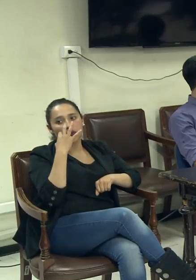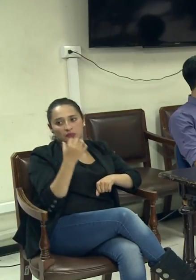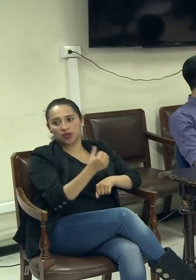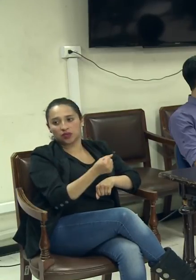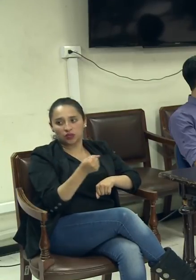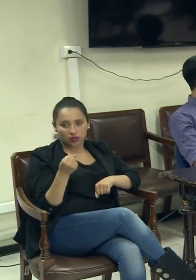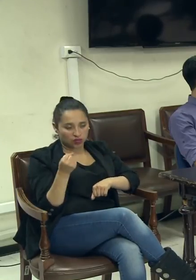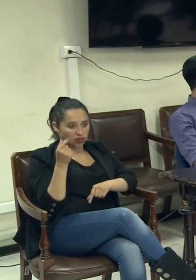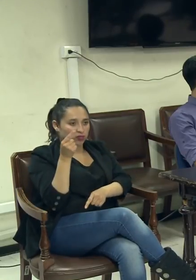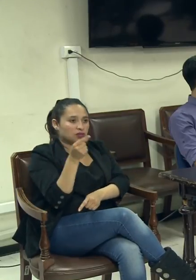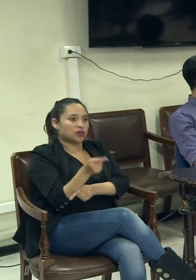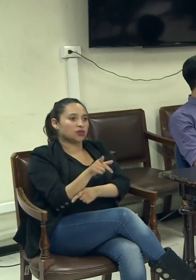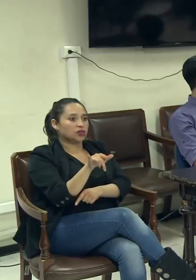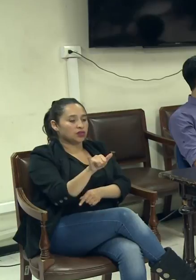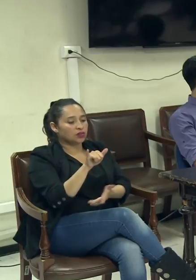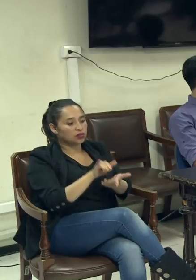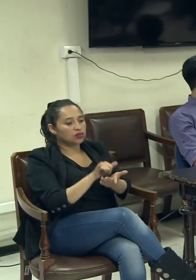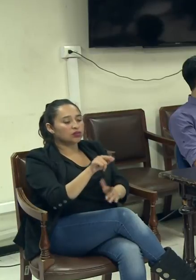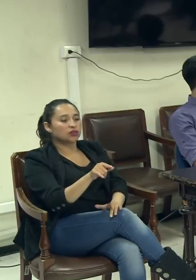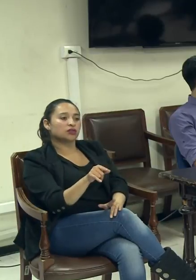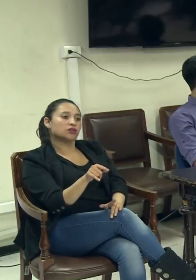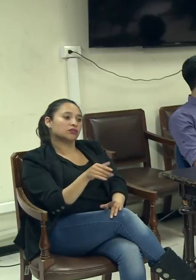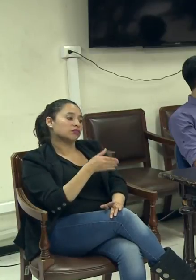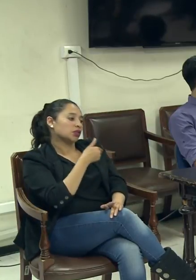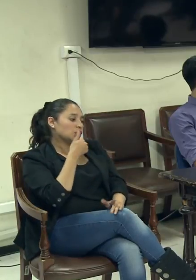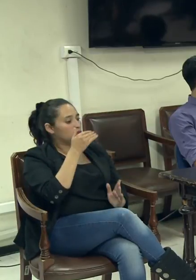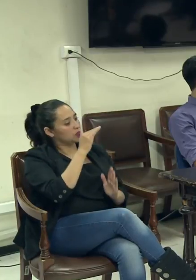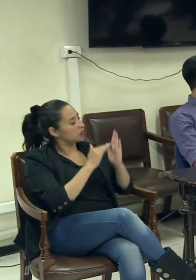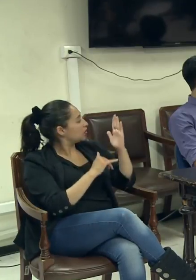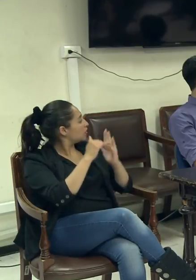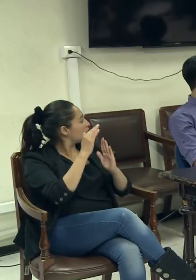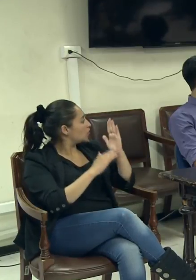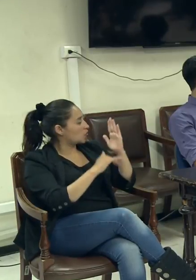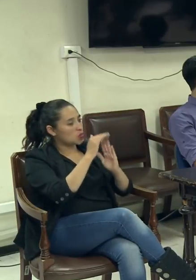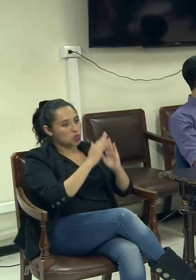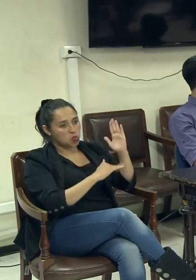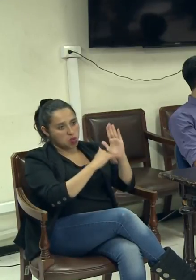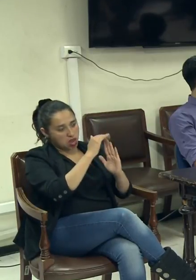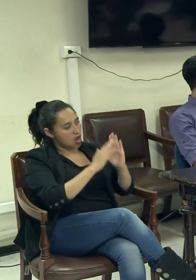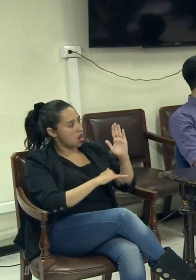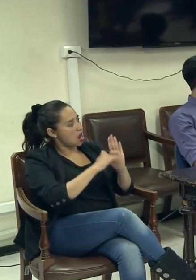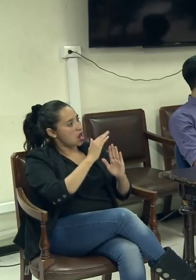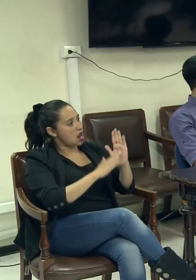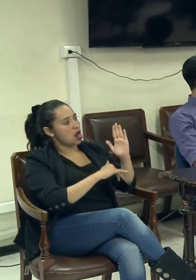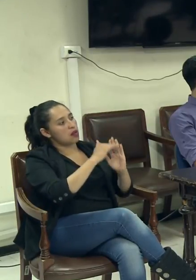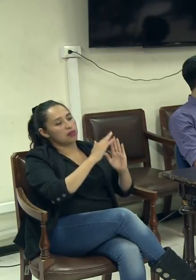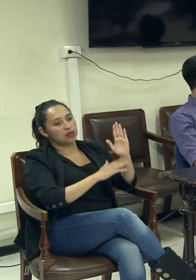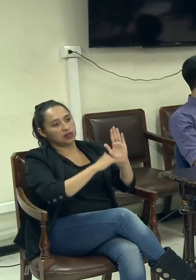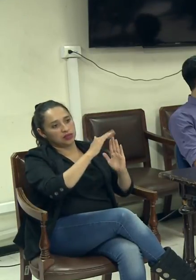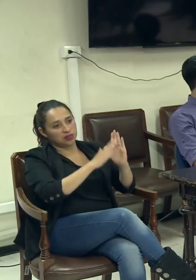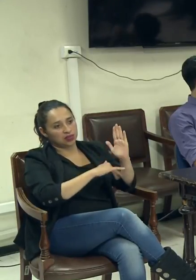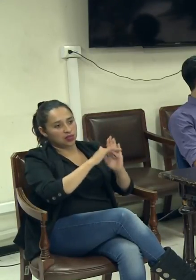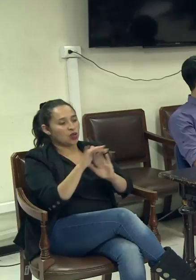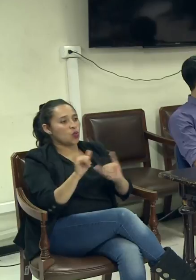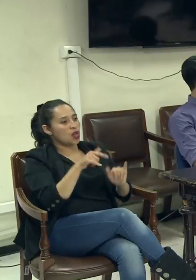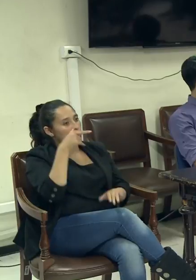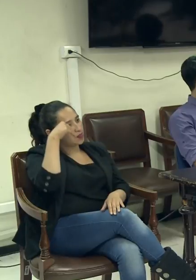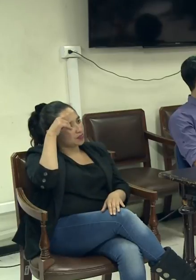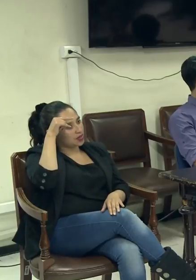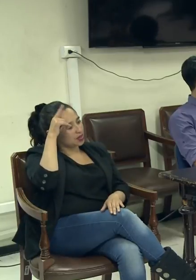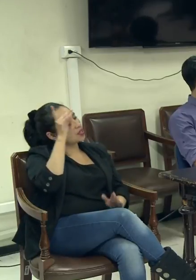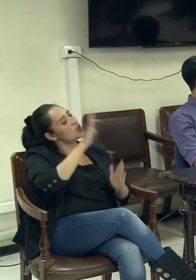machista puede hacer preferir la pintura con pincel, ese penecito que mueves por ahí, a